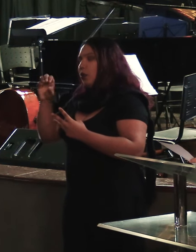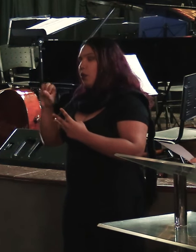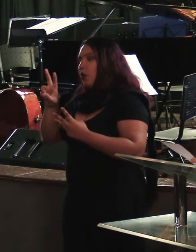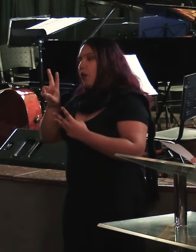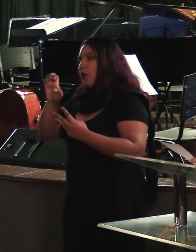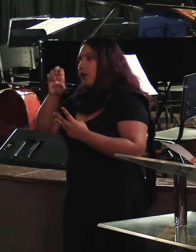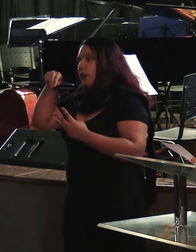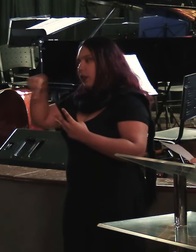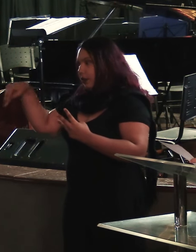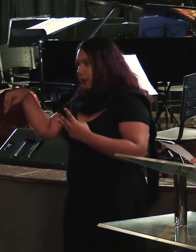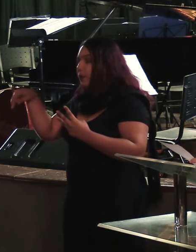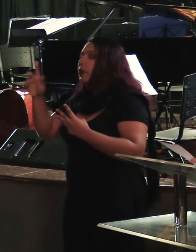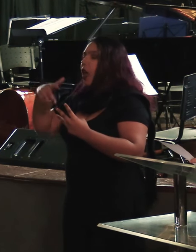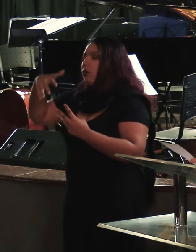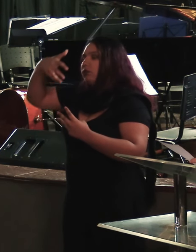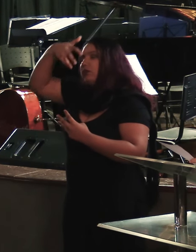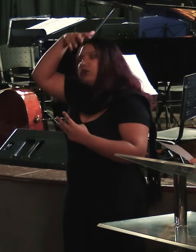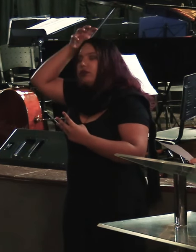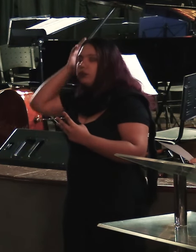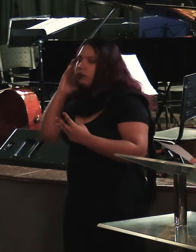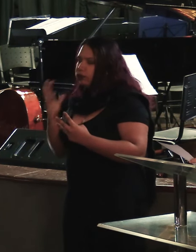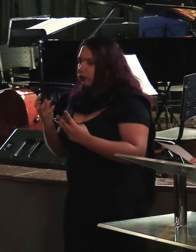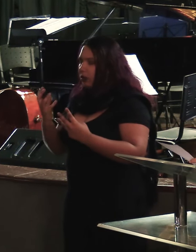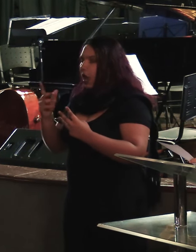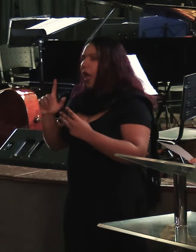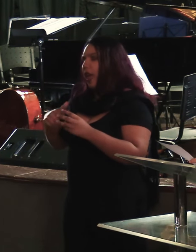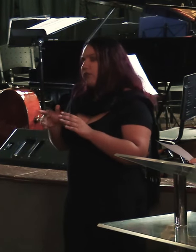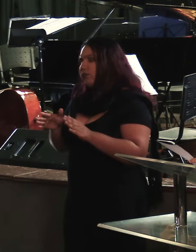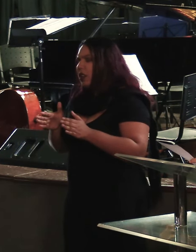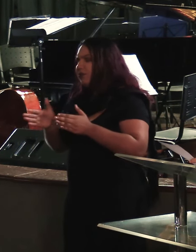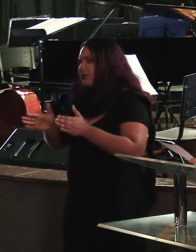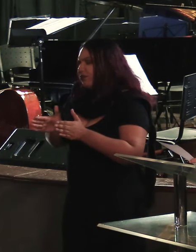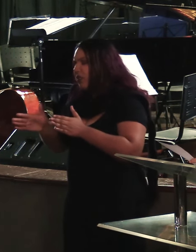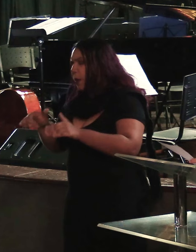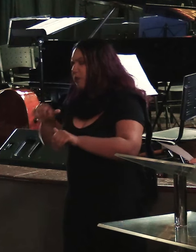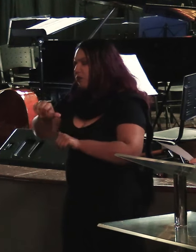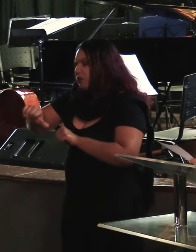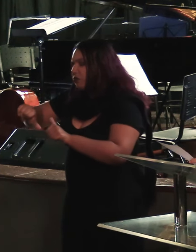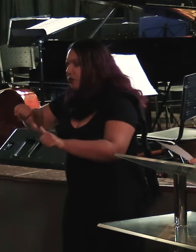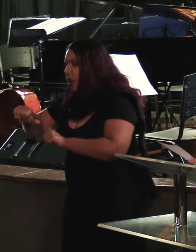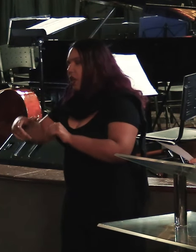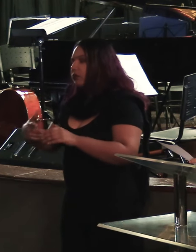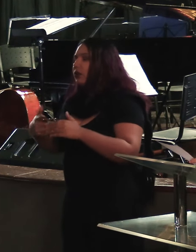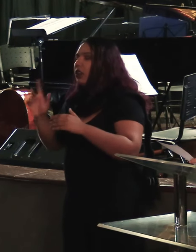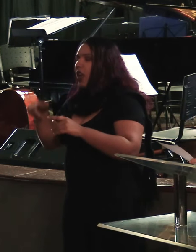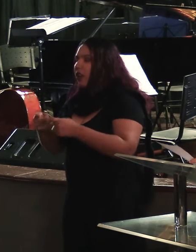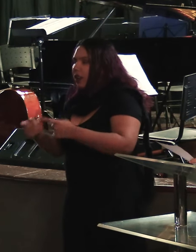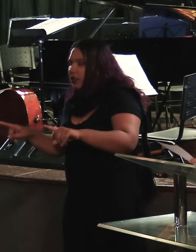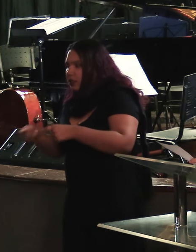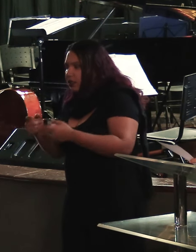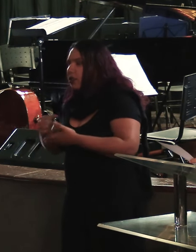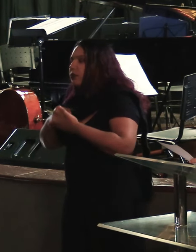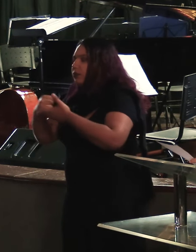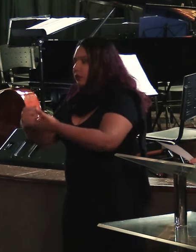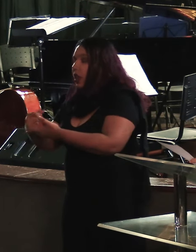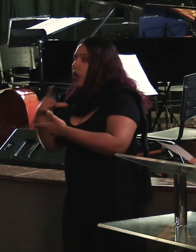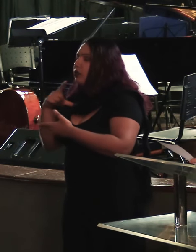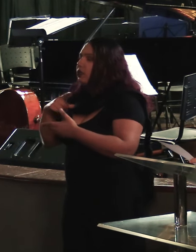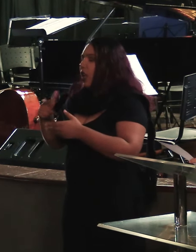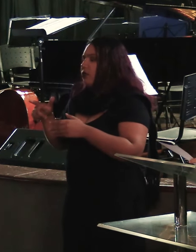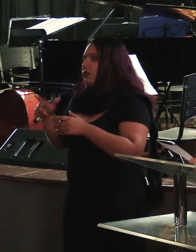transição entre o classicismo e o romantismo, considerado um dos pilares da música ocidental. Suas